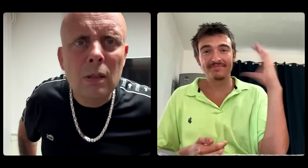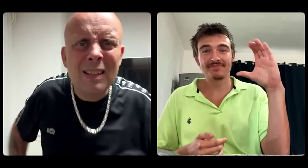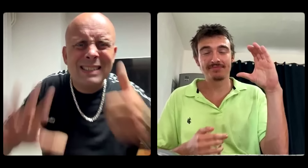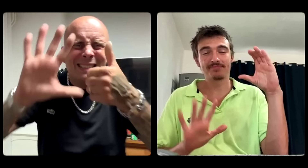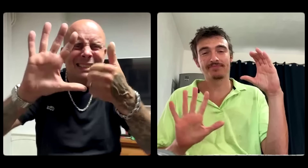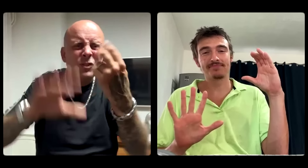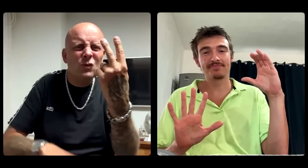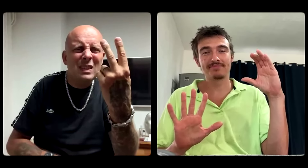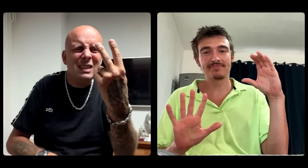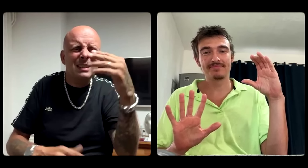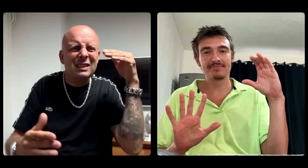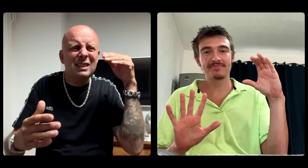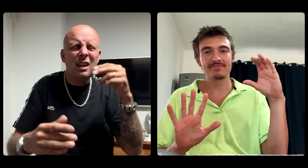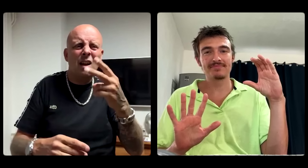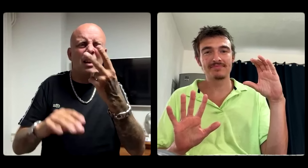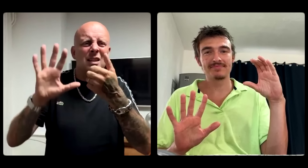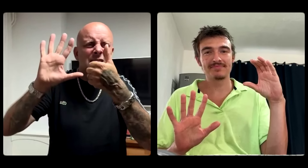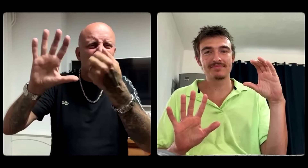Schoen.